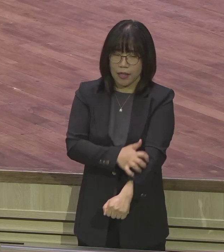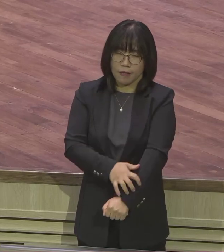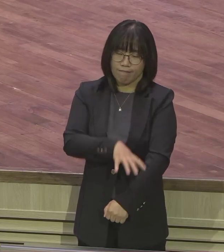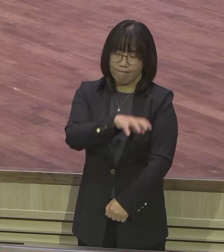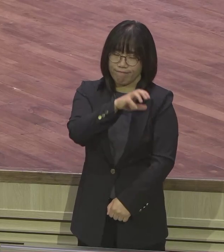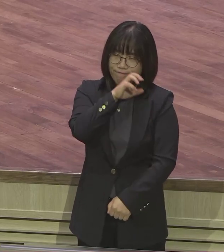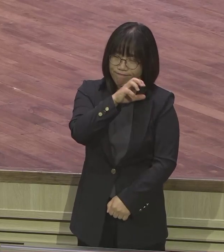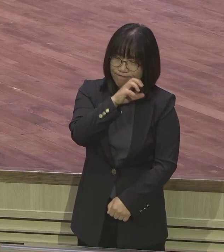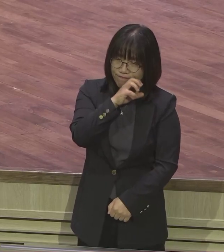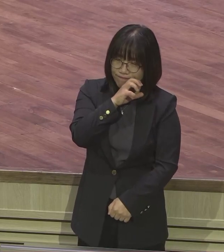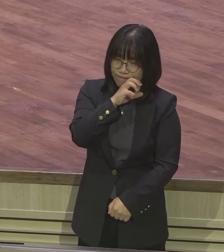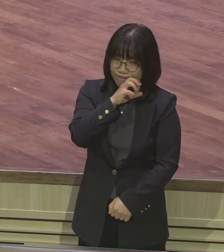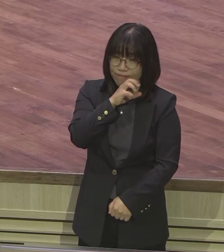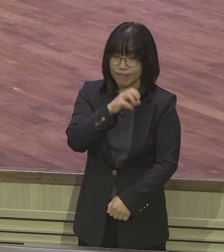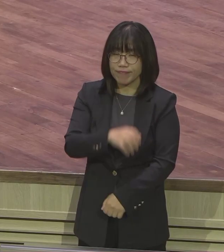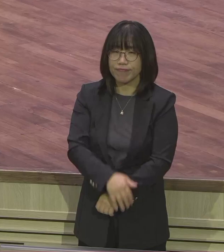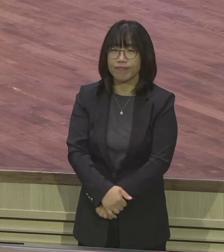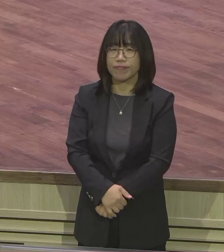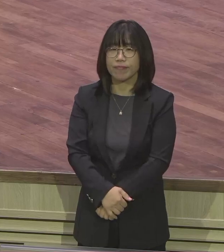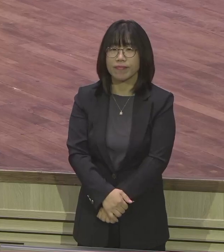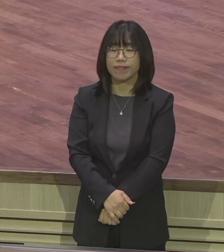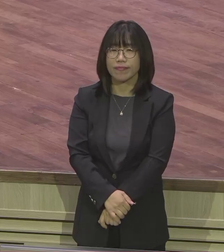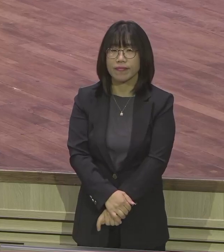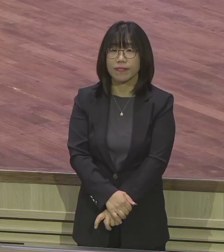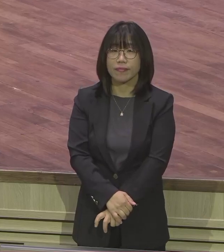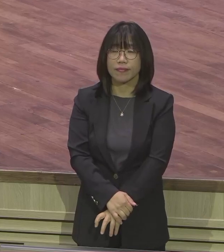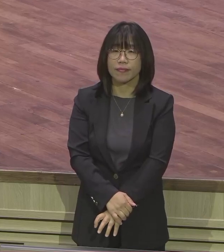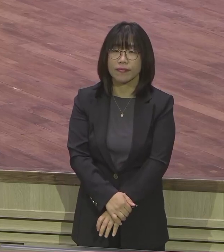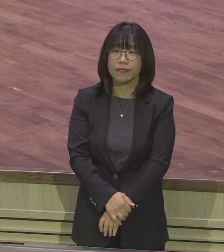막 입에서 막 튀어나오지.